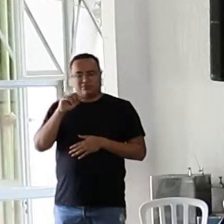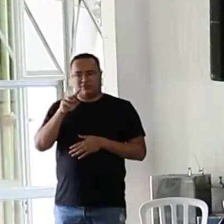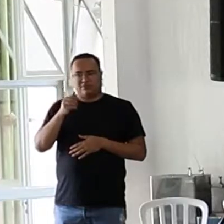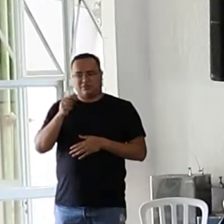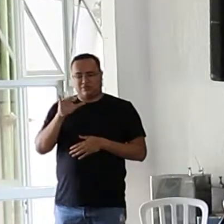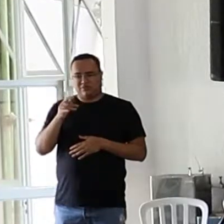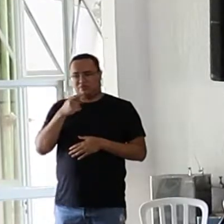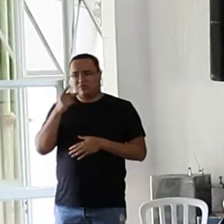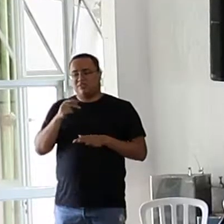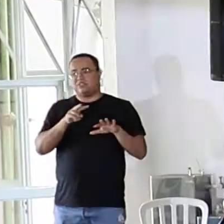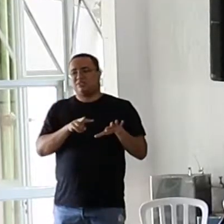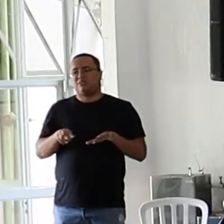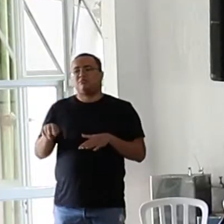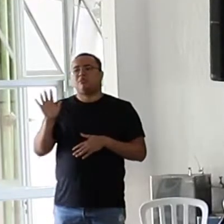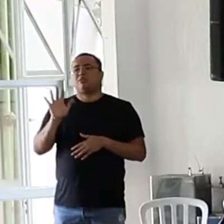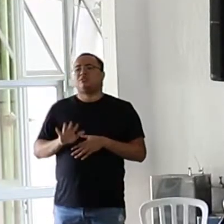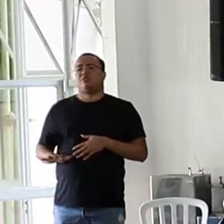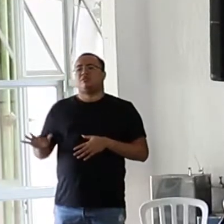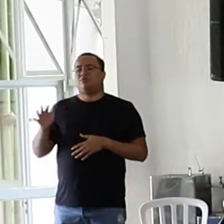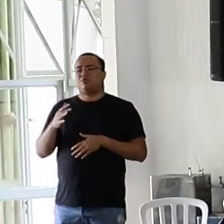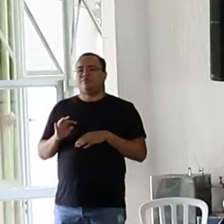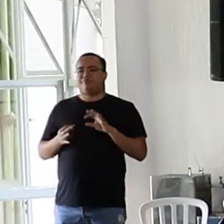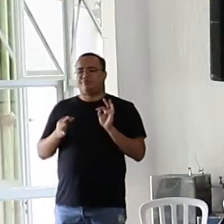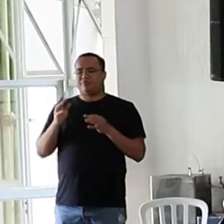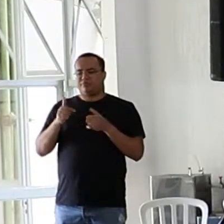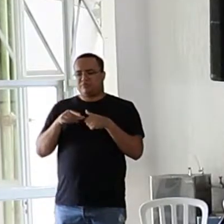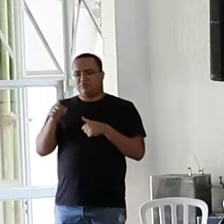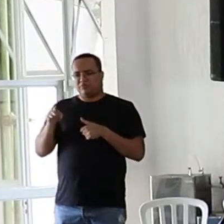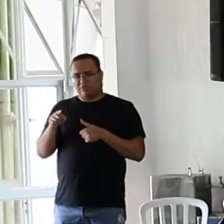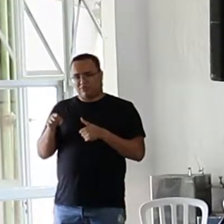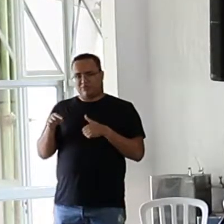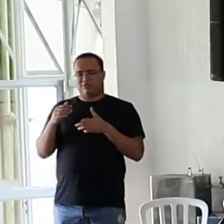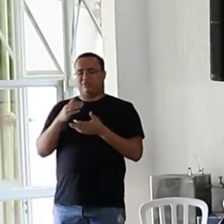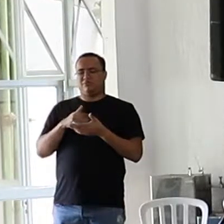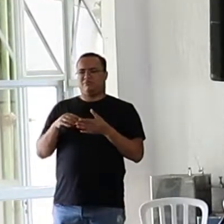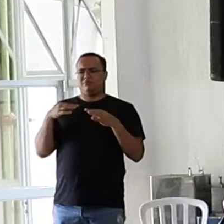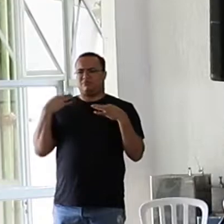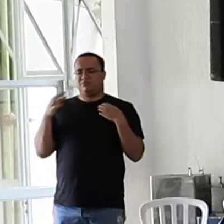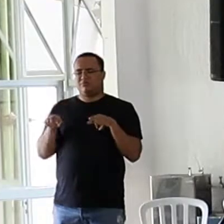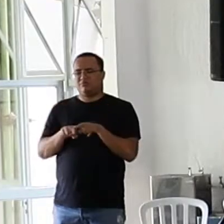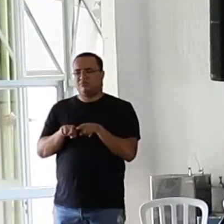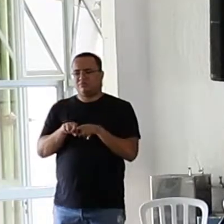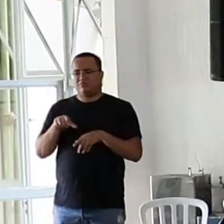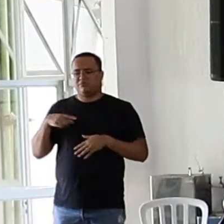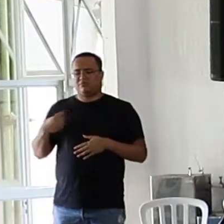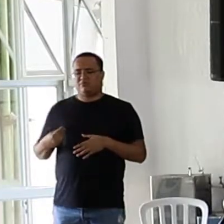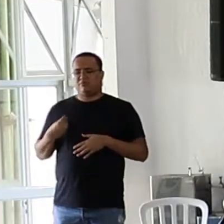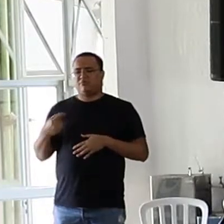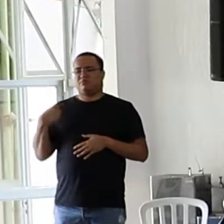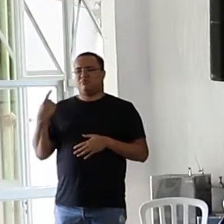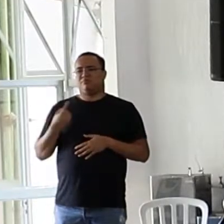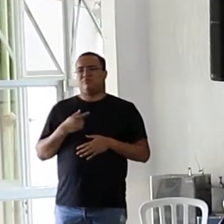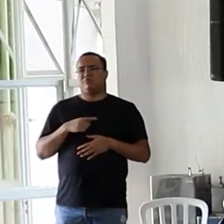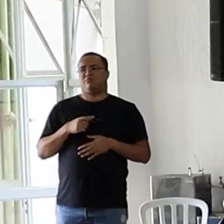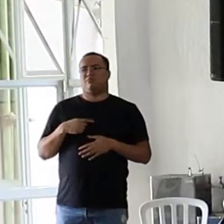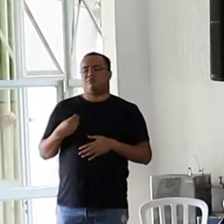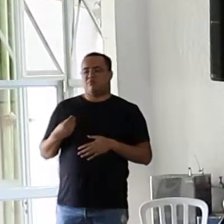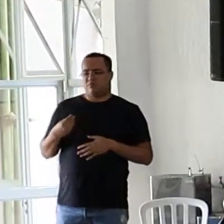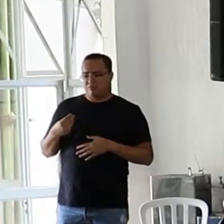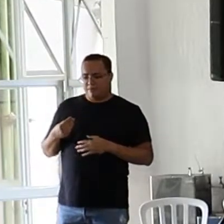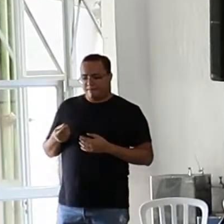condições de estar trabalhando presencialmente nós lançamos na secretaria várias rotas virtuais essas rotas e rituais